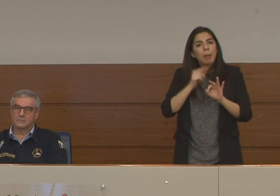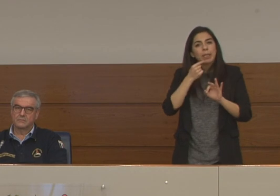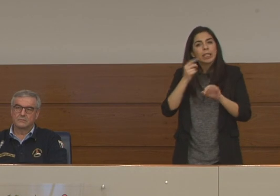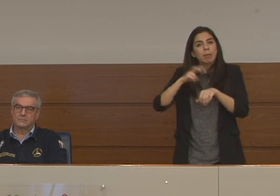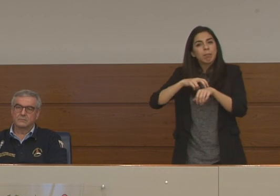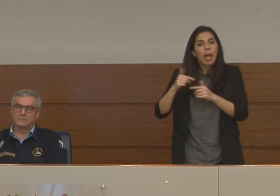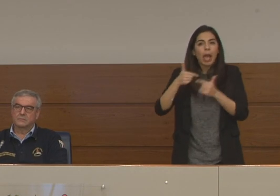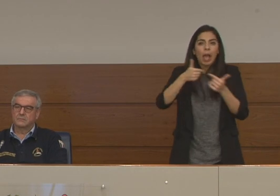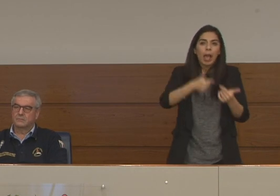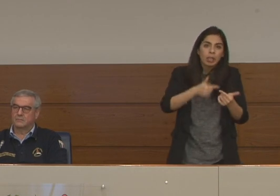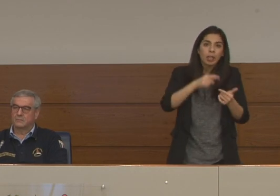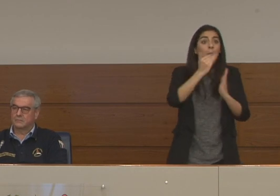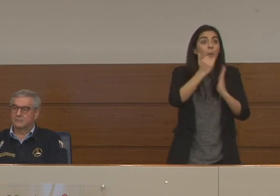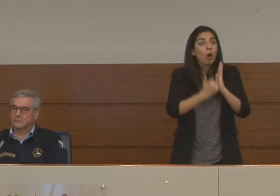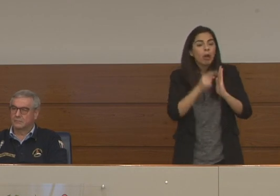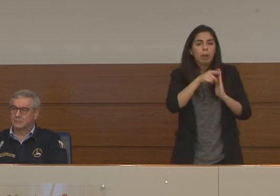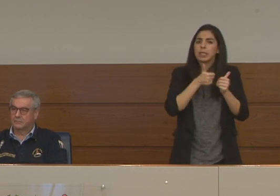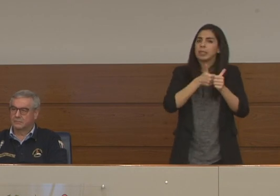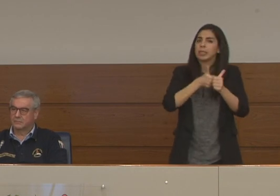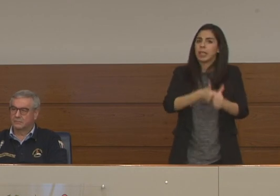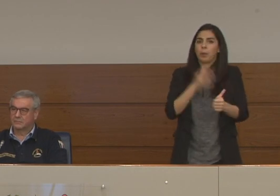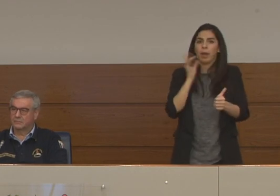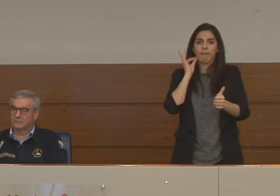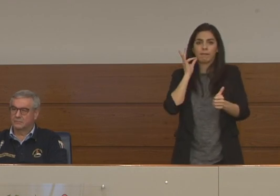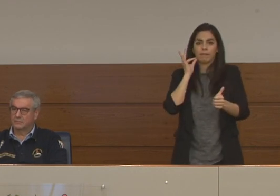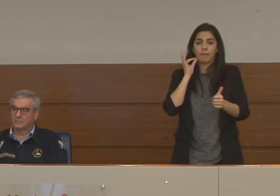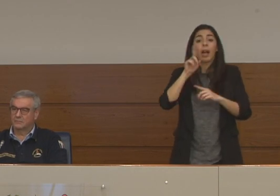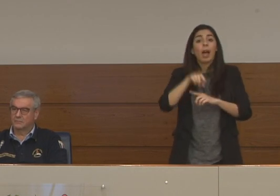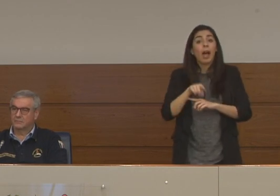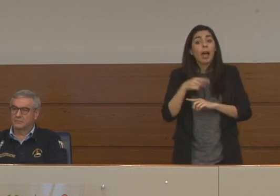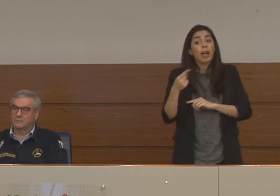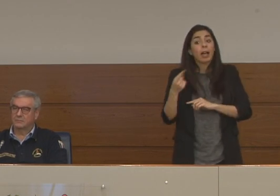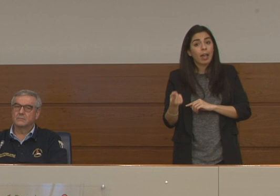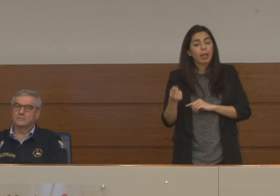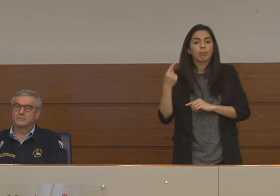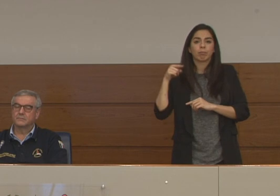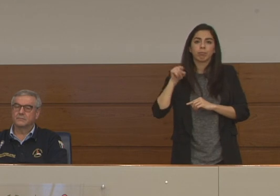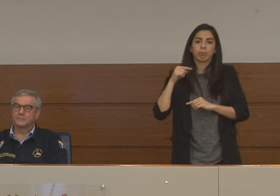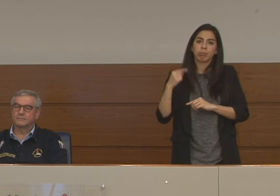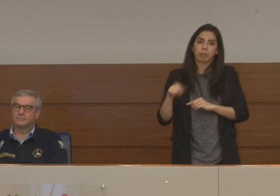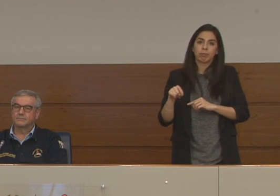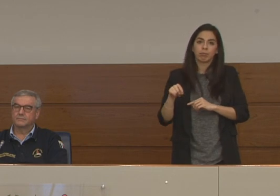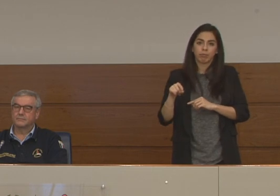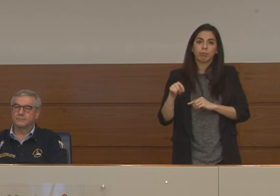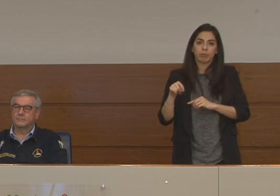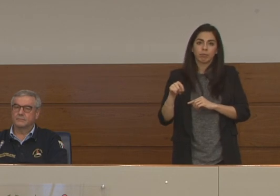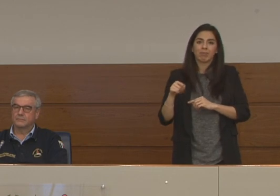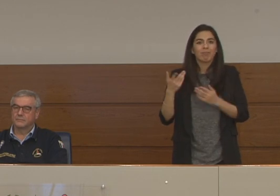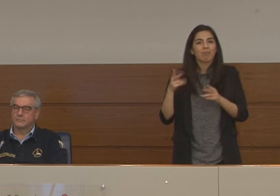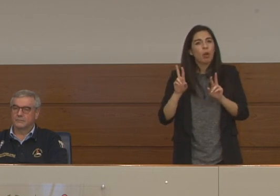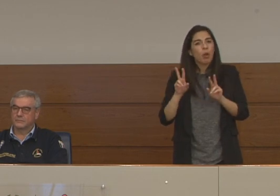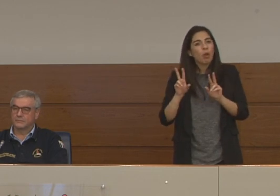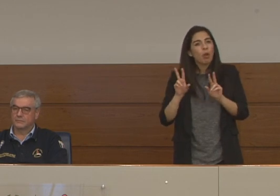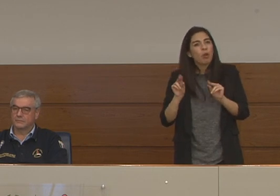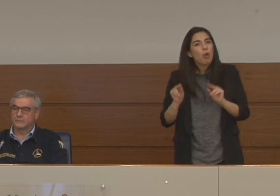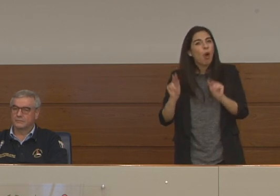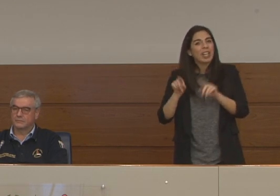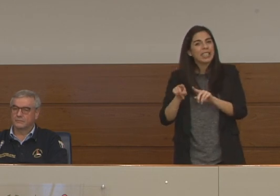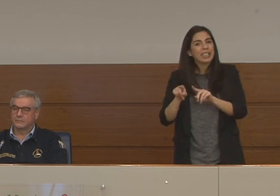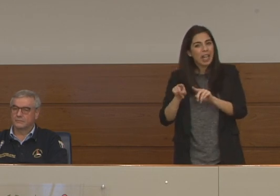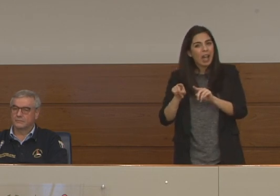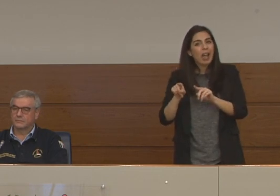vostro medico vi ha dato dall'altra parte ed è una come dire delle delle novità che emergono anche